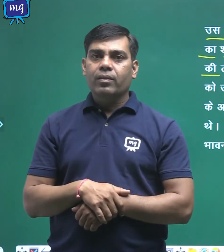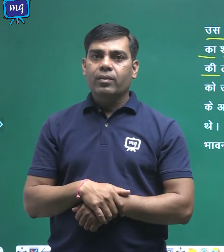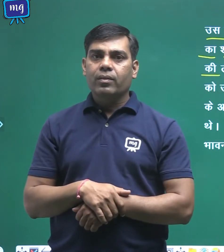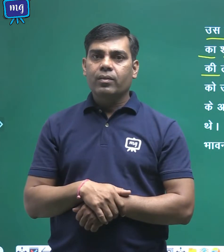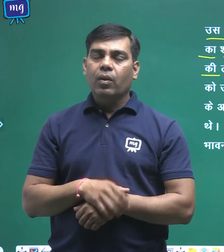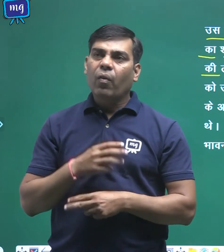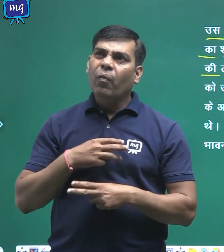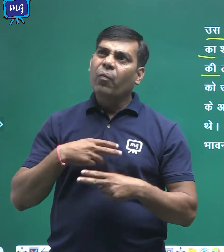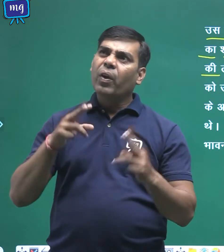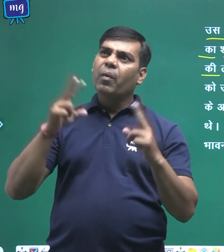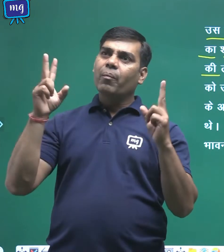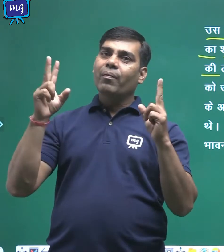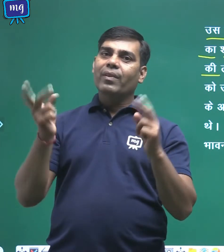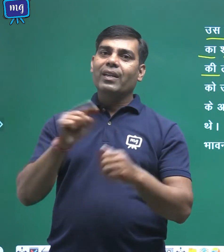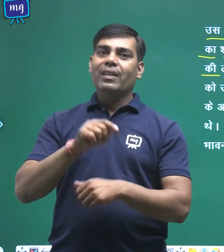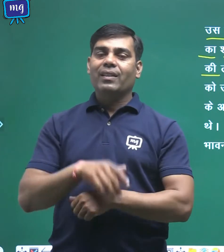आज़ादी की